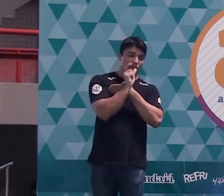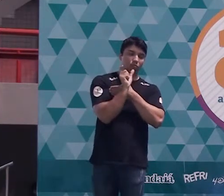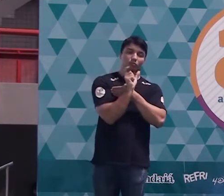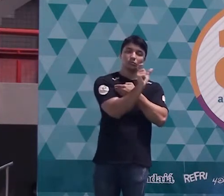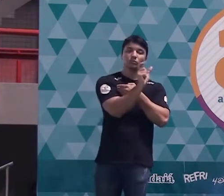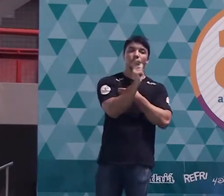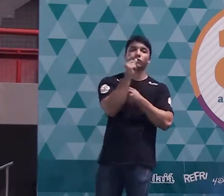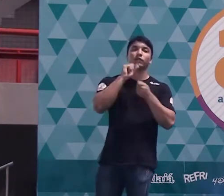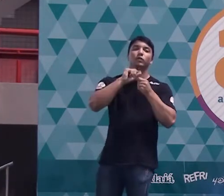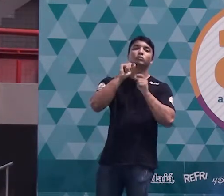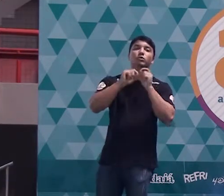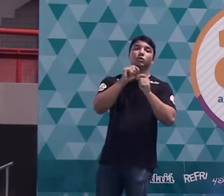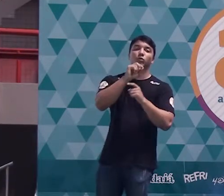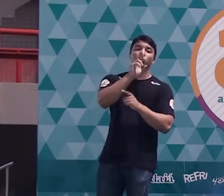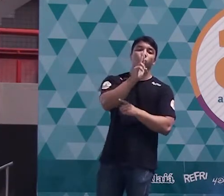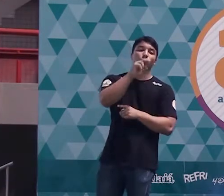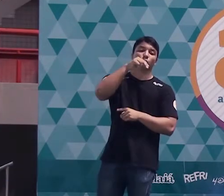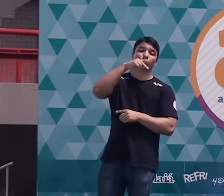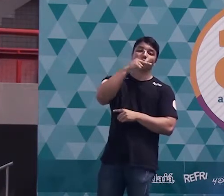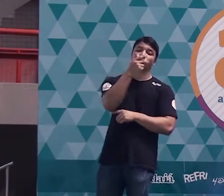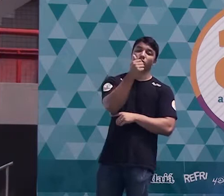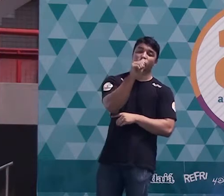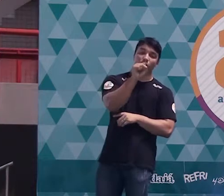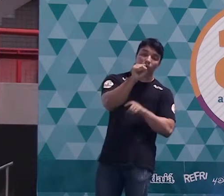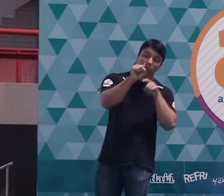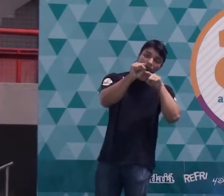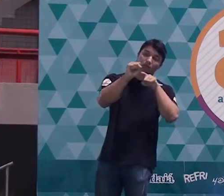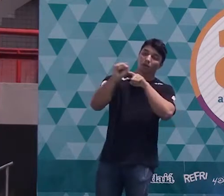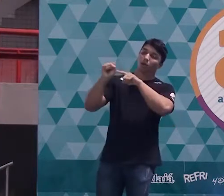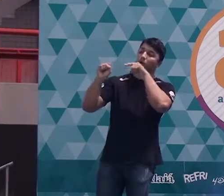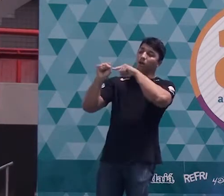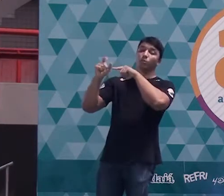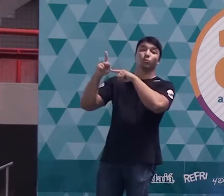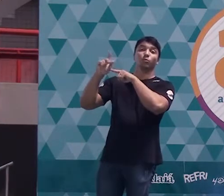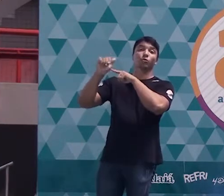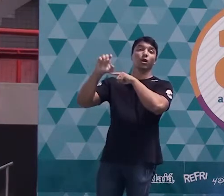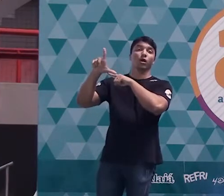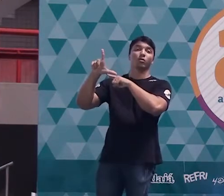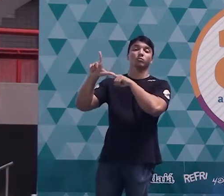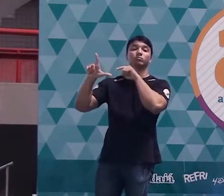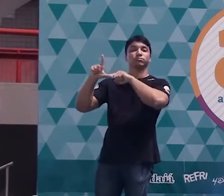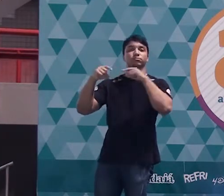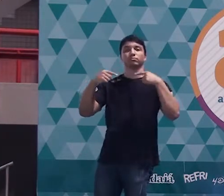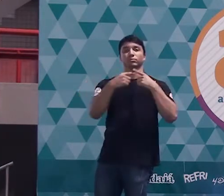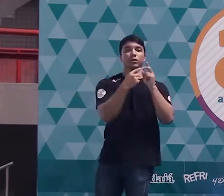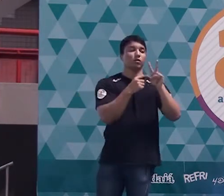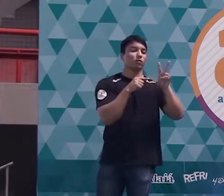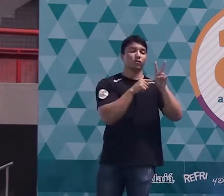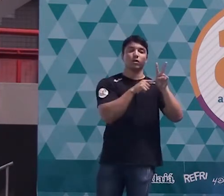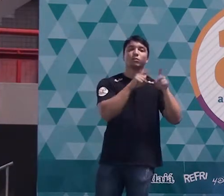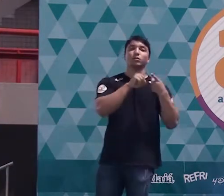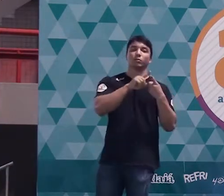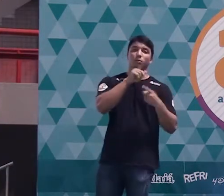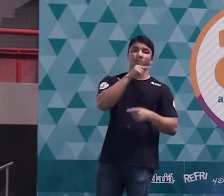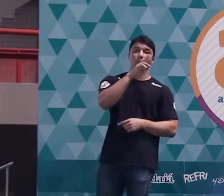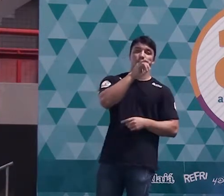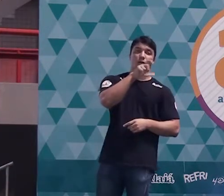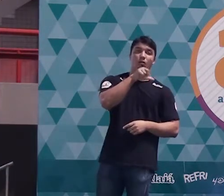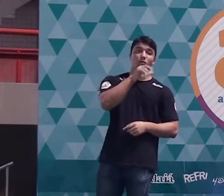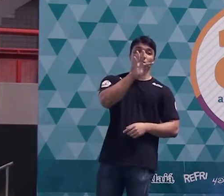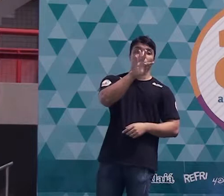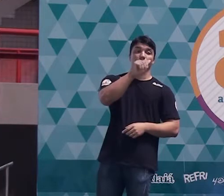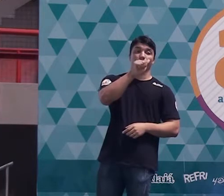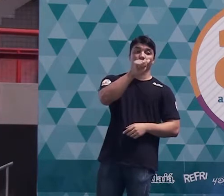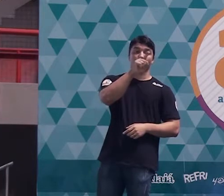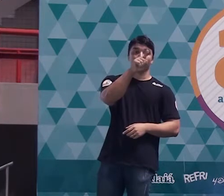Aí faz a pergunta, faz o quê? Unhas. Unhas está no plural? Então o verbo tem que ficar no plural. Não é